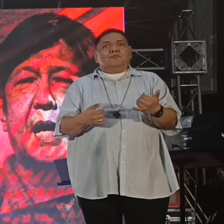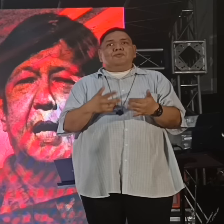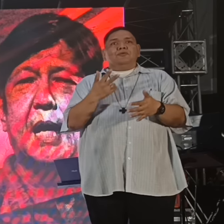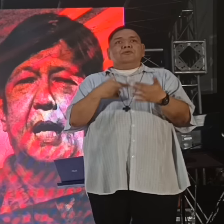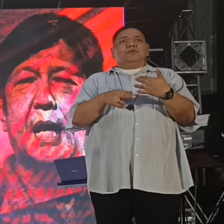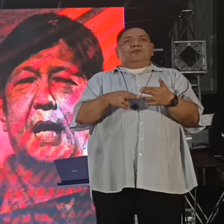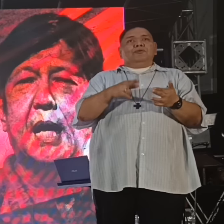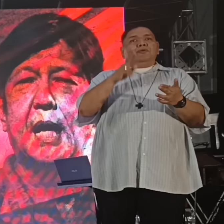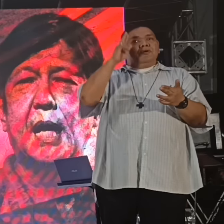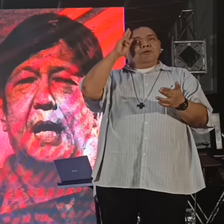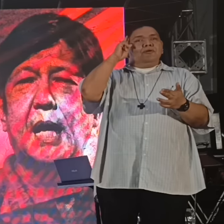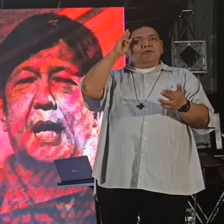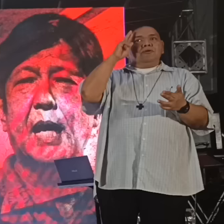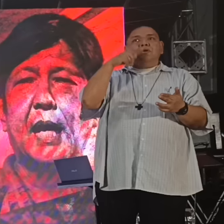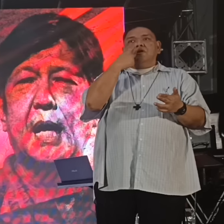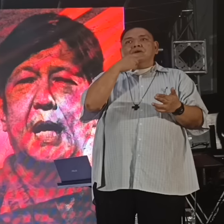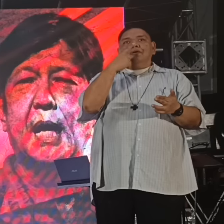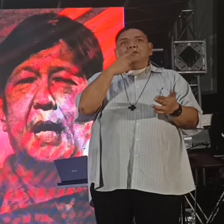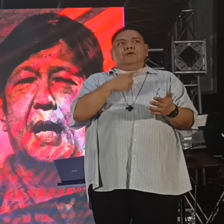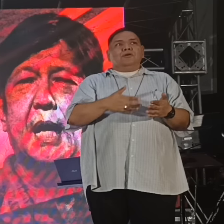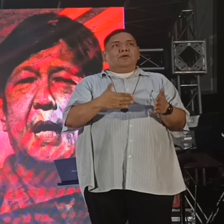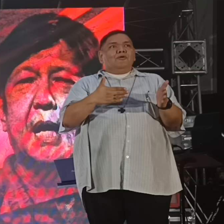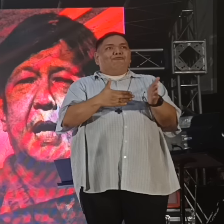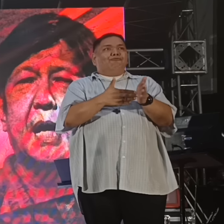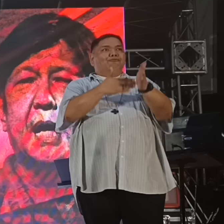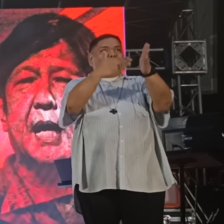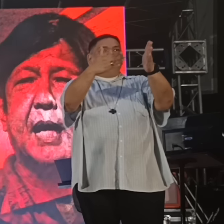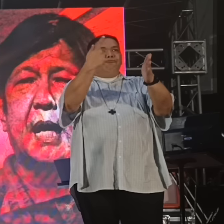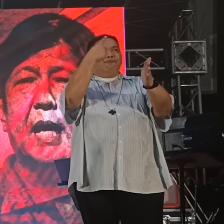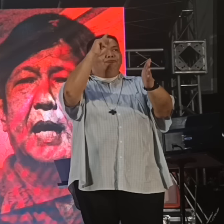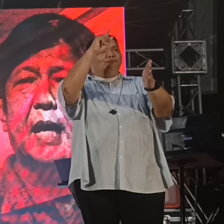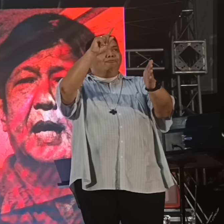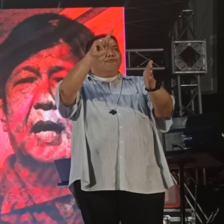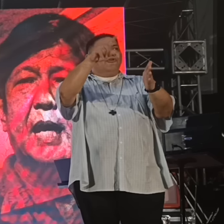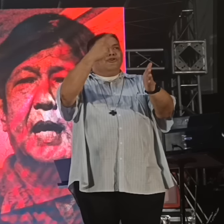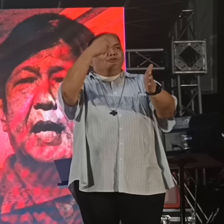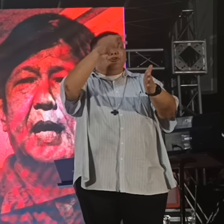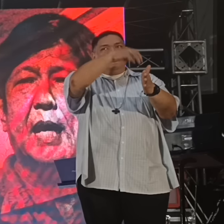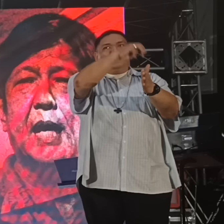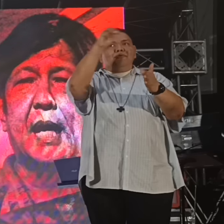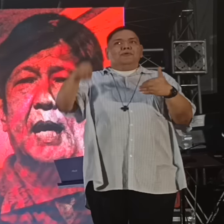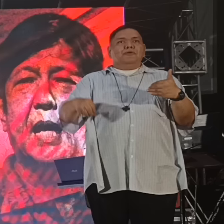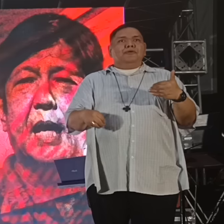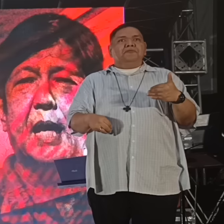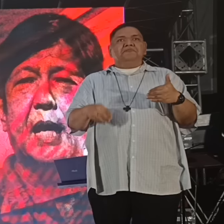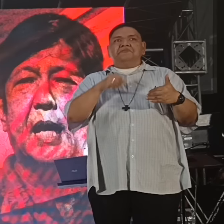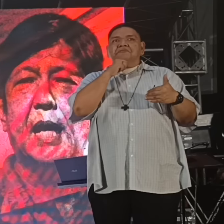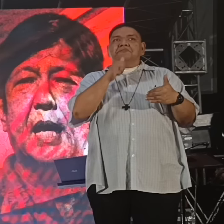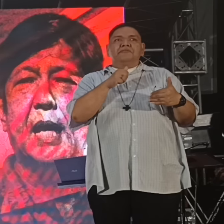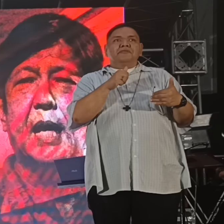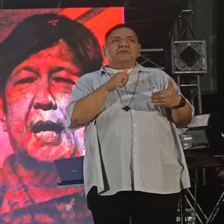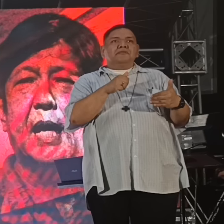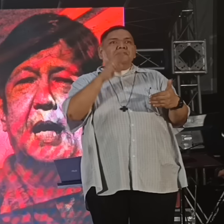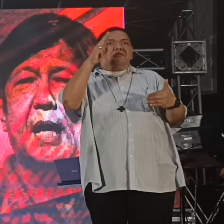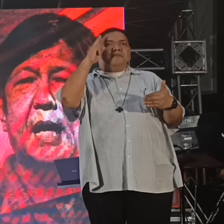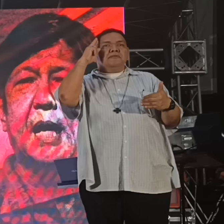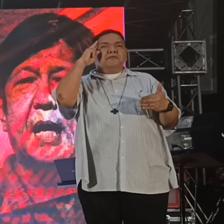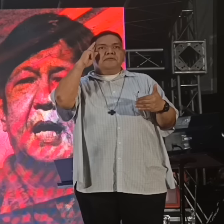They realize whom they are fighting for in Metro Manila. Hindi pa nila